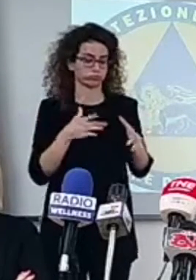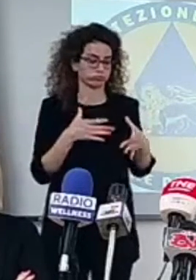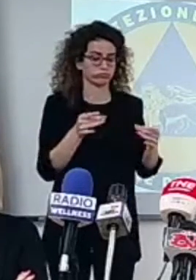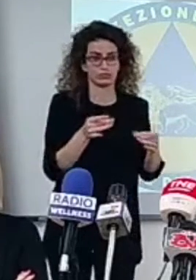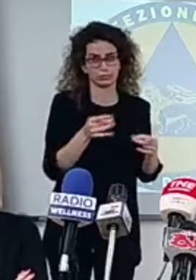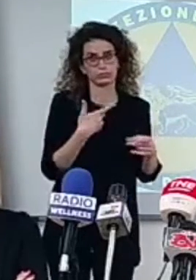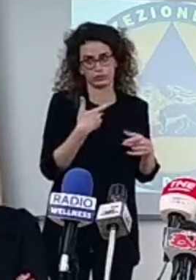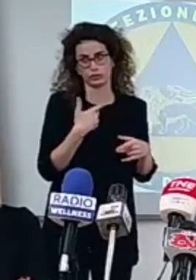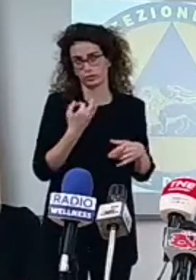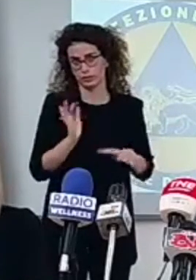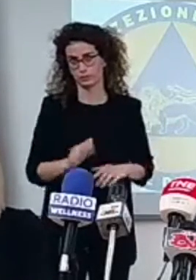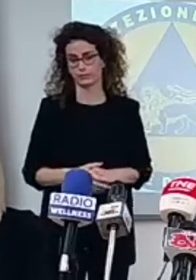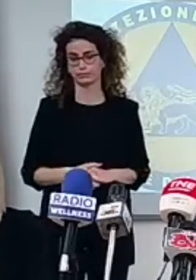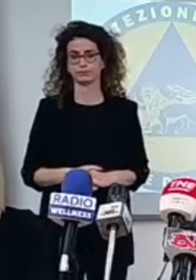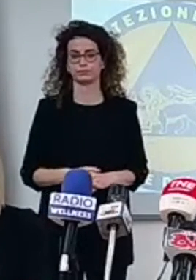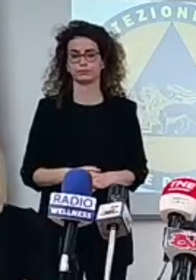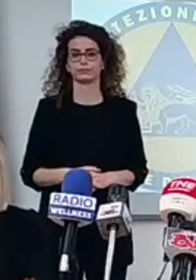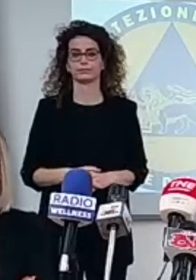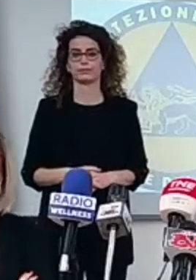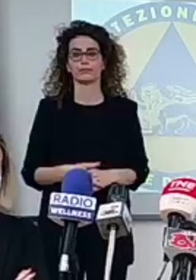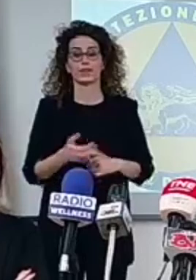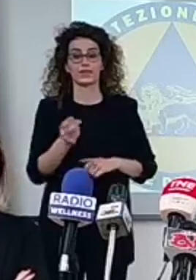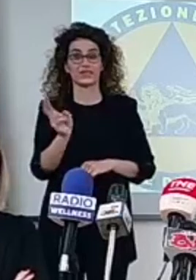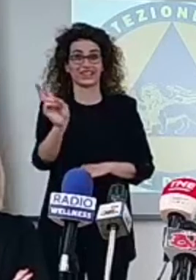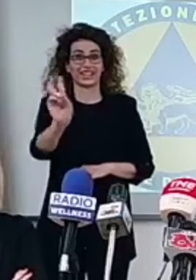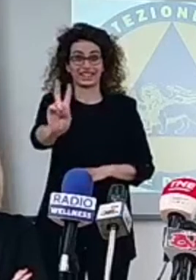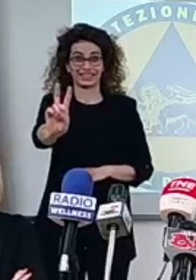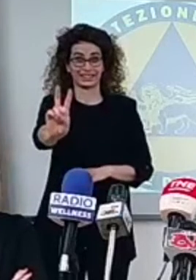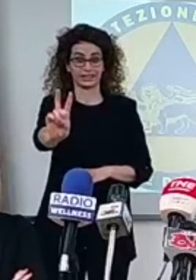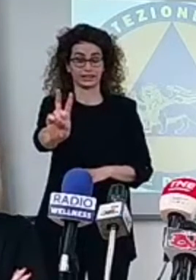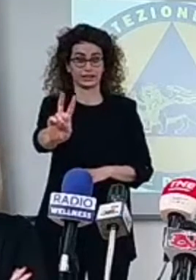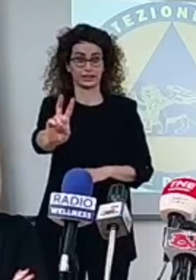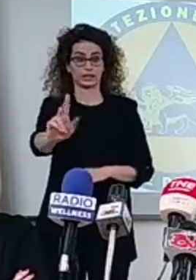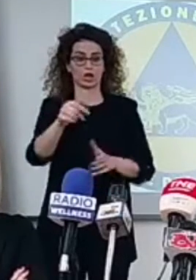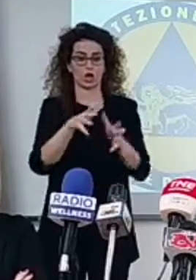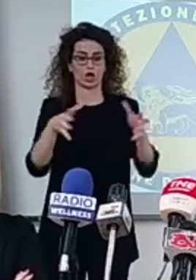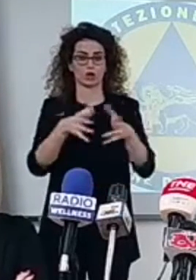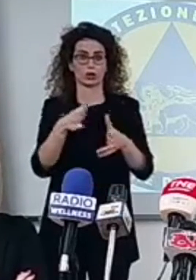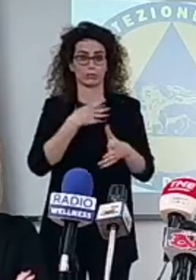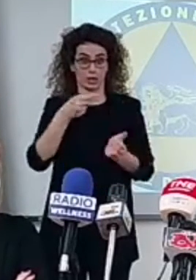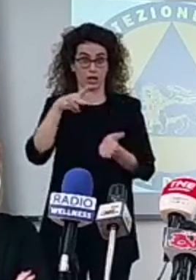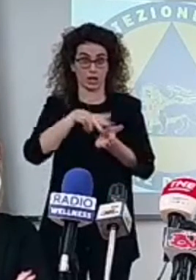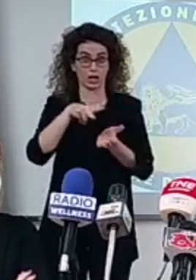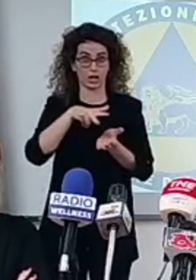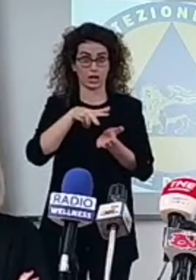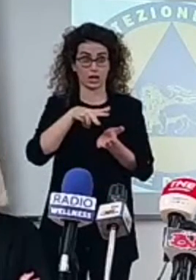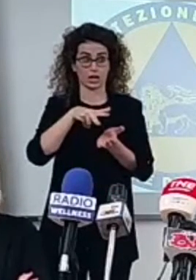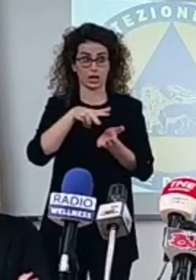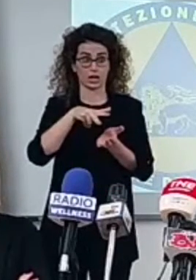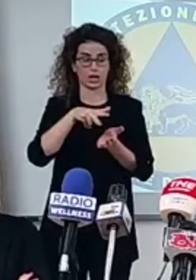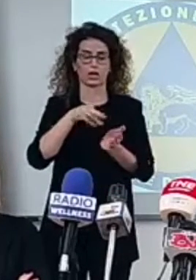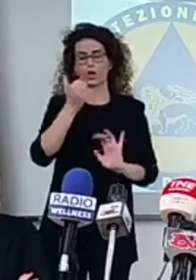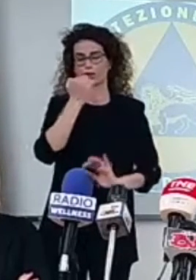giro e se venerdì prossimo avremo ancora confermata la zona bianca a seguire a